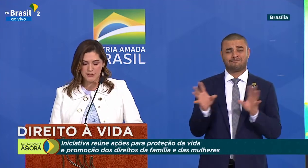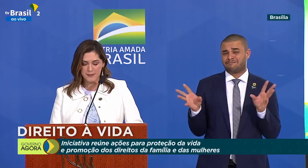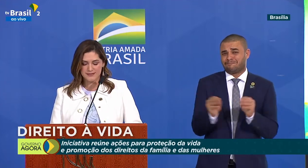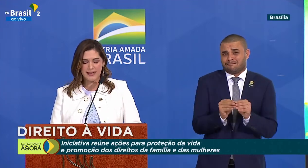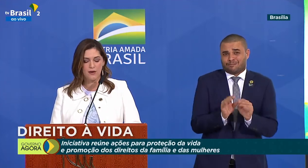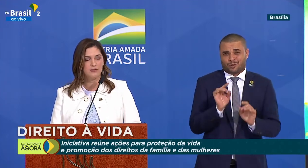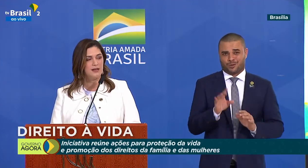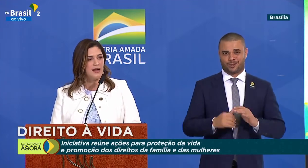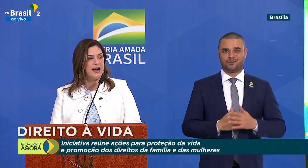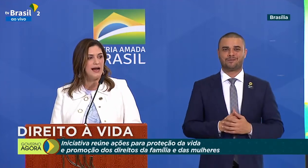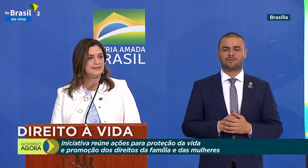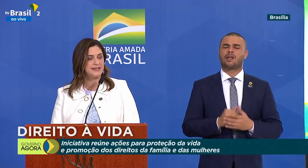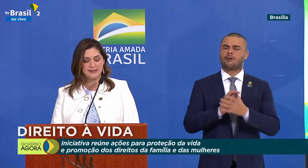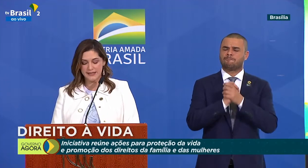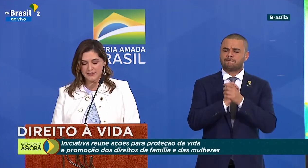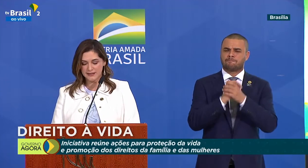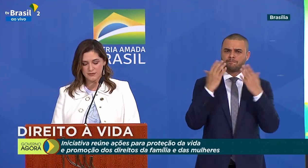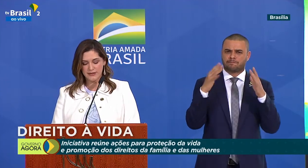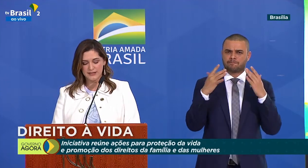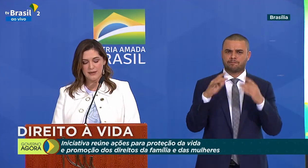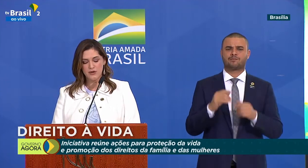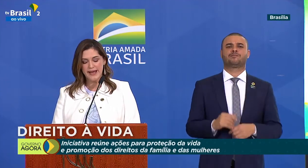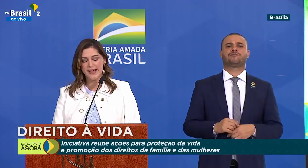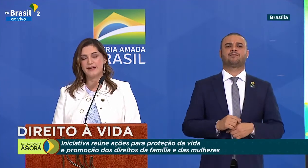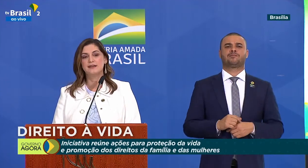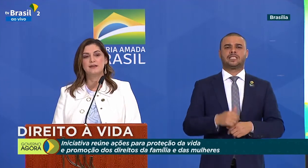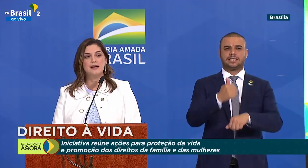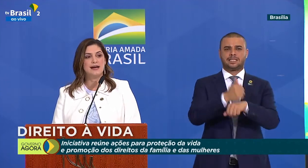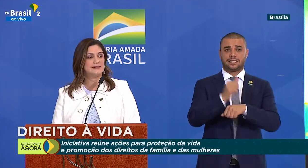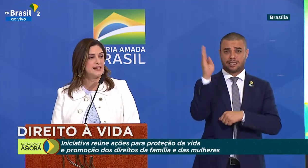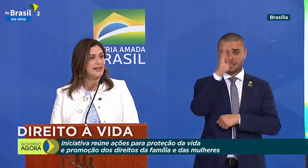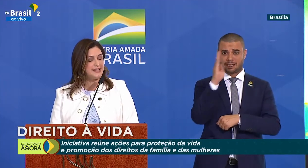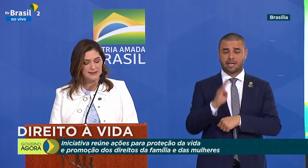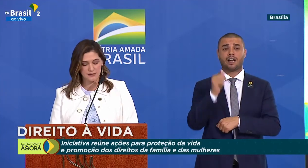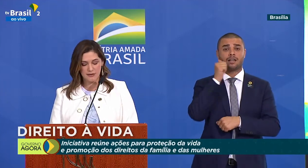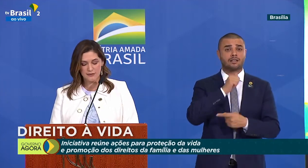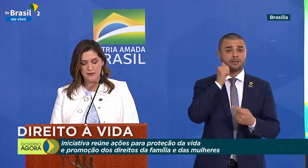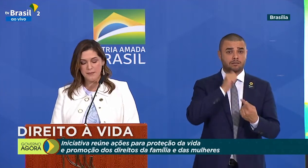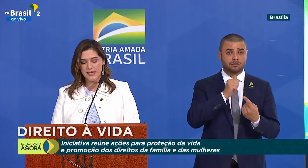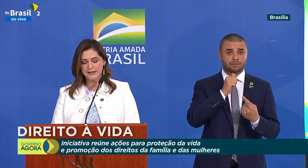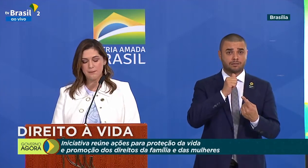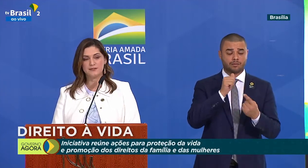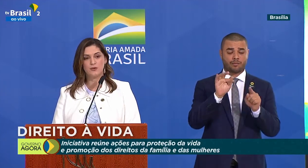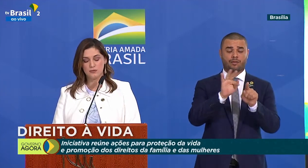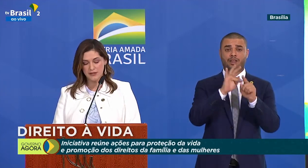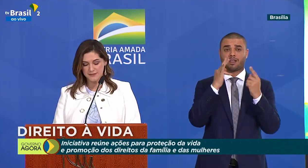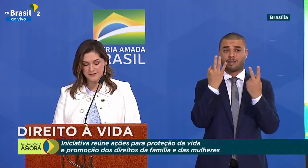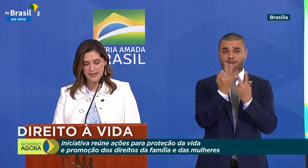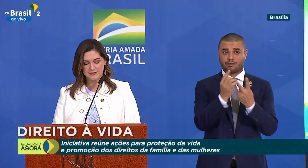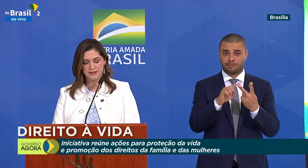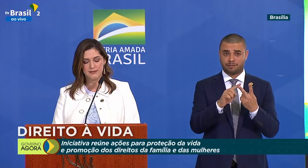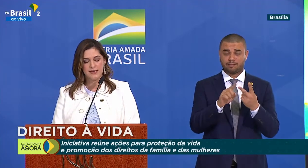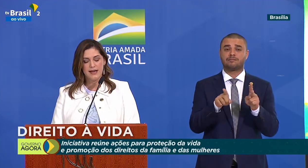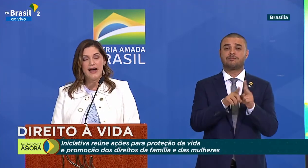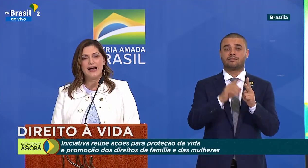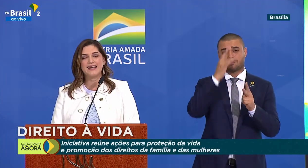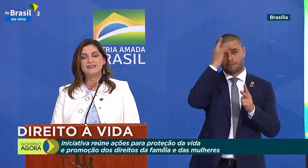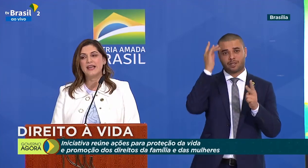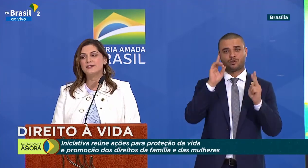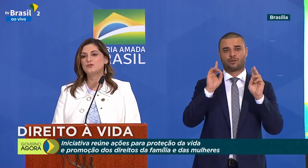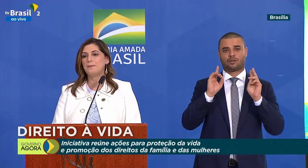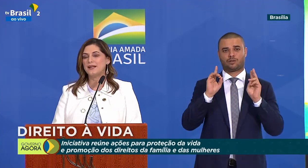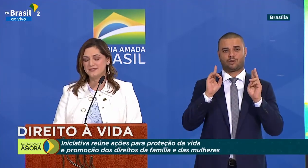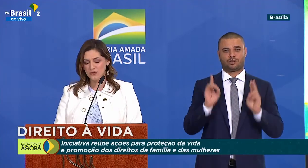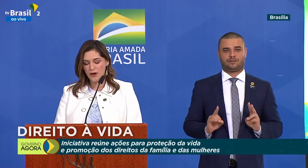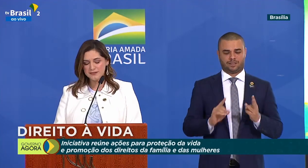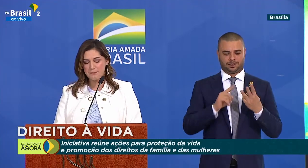eu parabenizo de forma especial as secretarias nacionais da mulher a secretaria nacional da família e da pessoa com deficiência